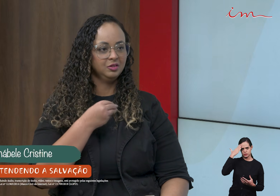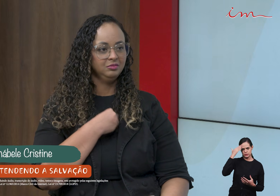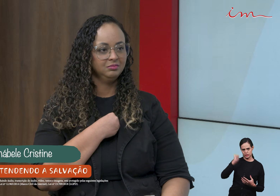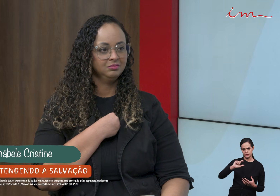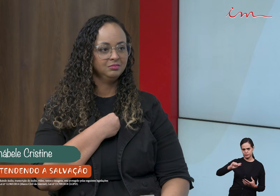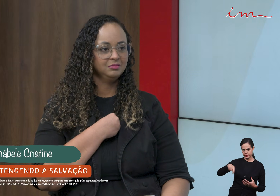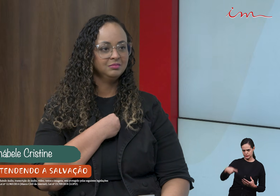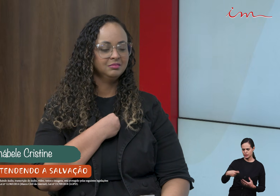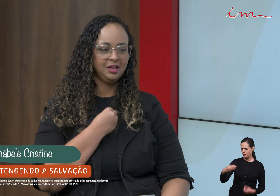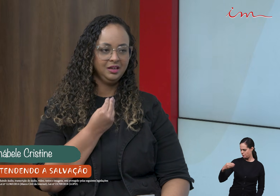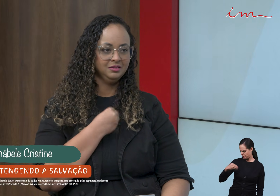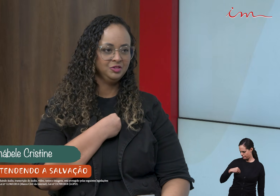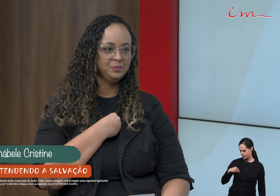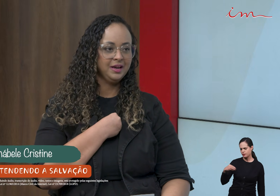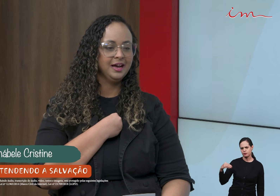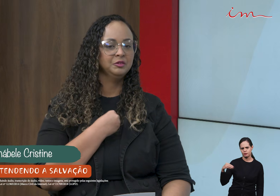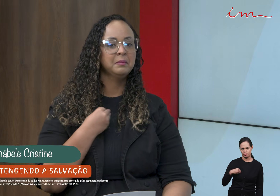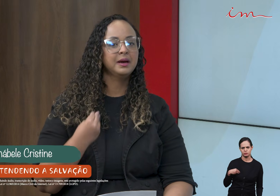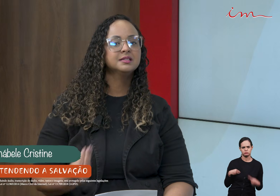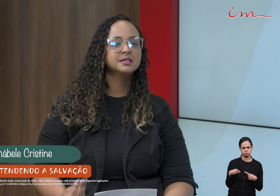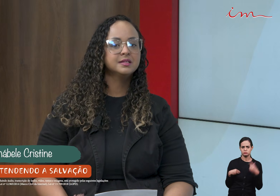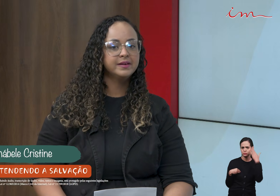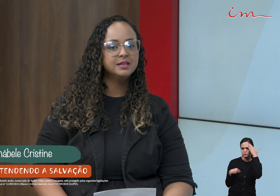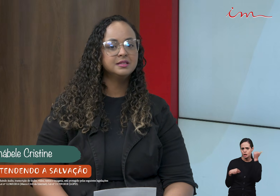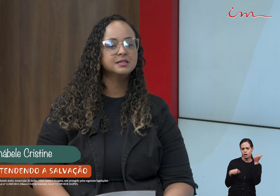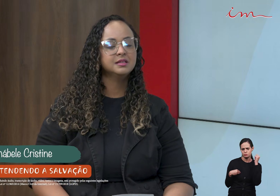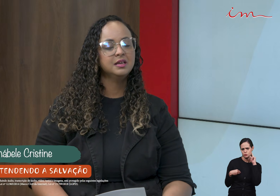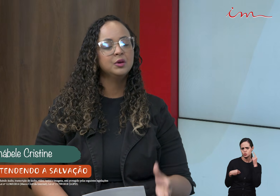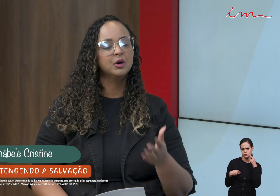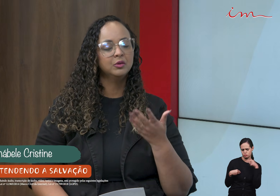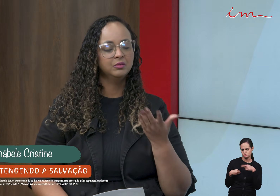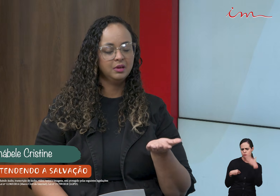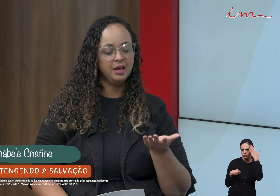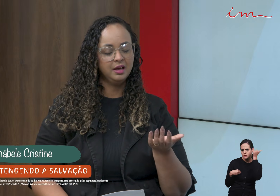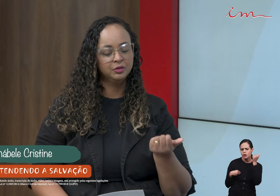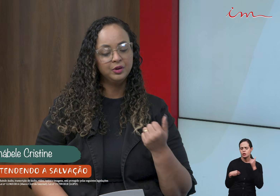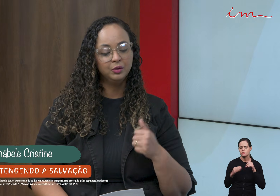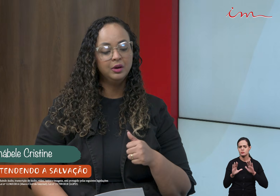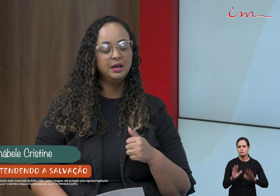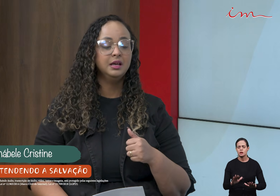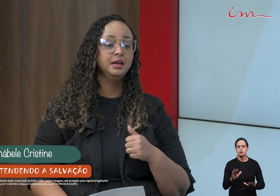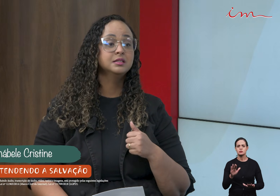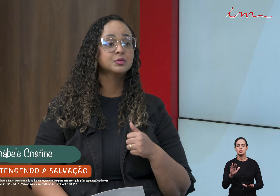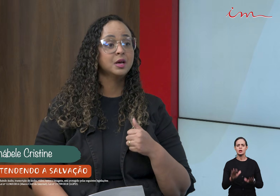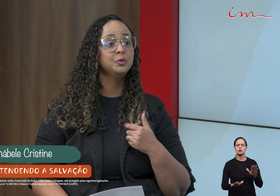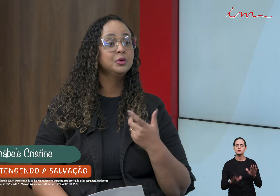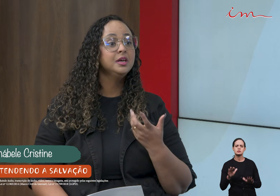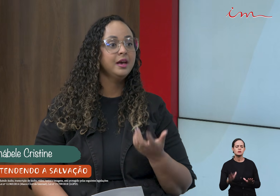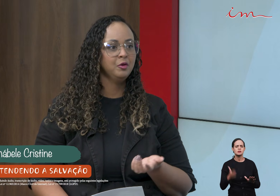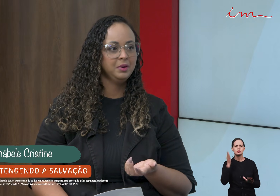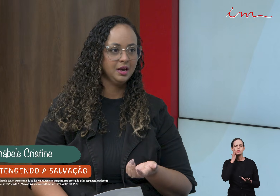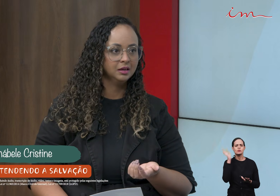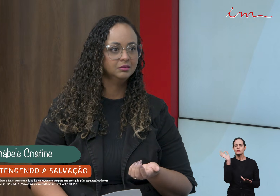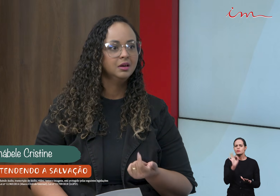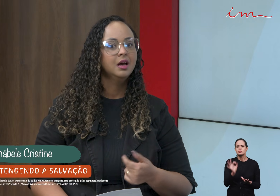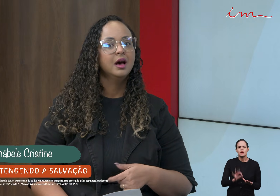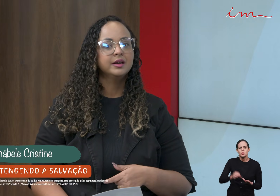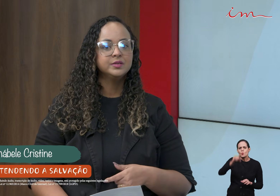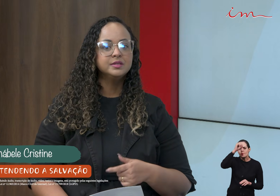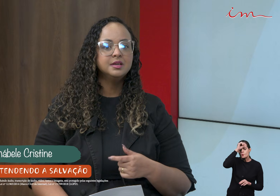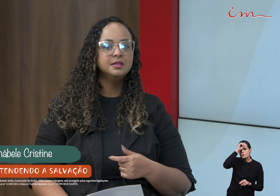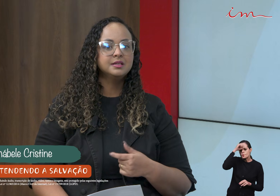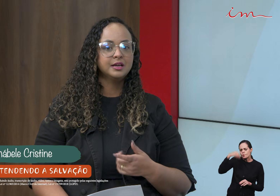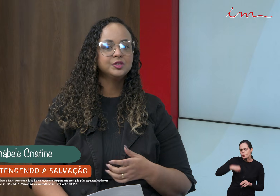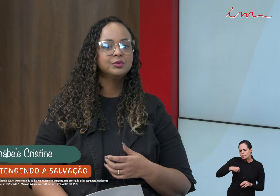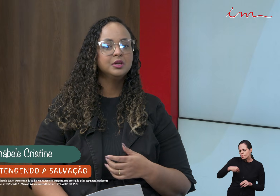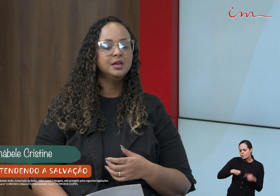é o sinal, né, de pecado, mas às vezes, igual ela falou, eles não sabem o que é o pecado.